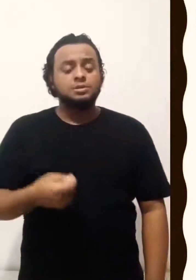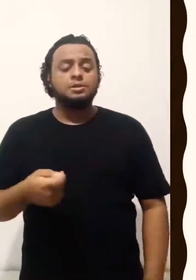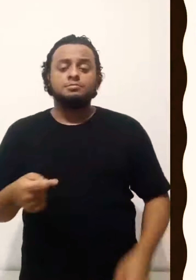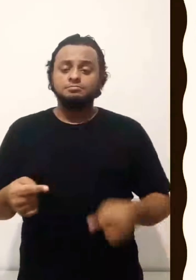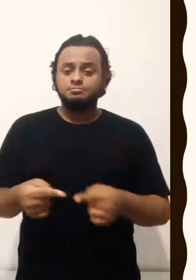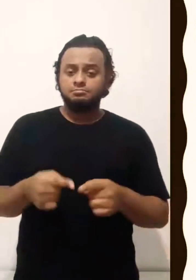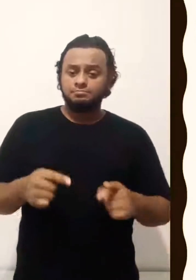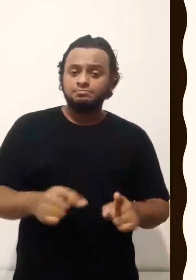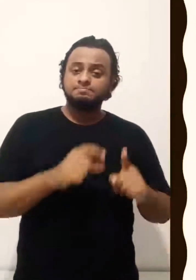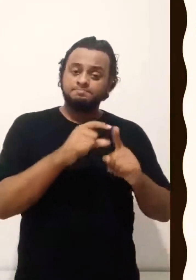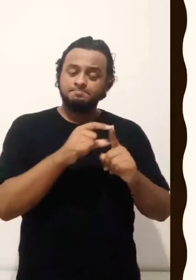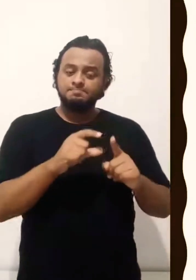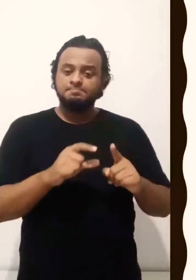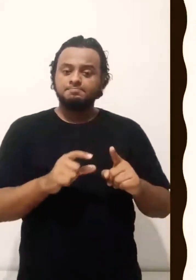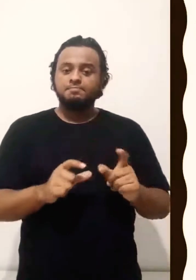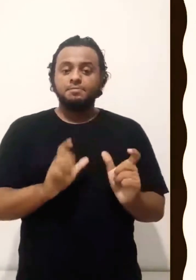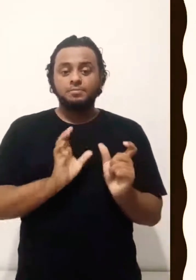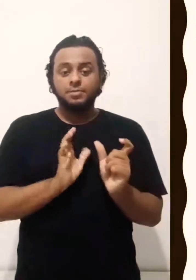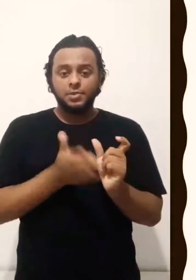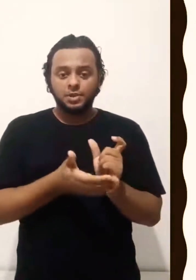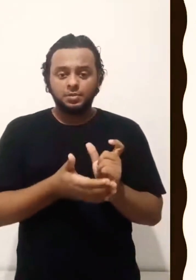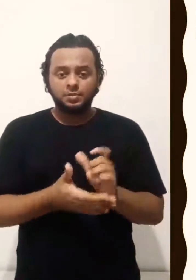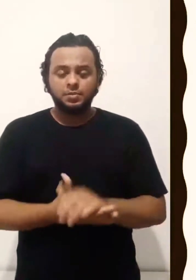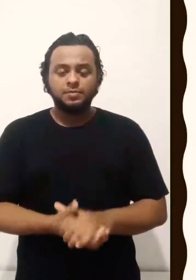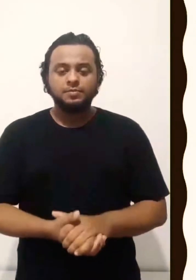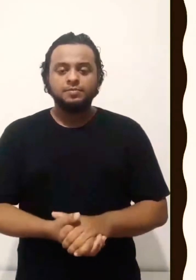determinado termo.